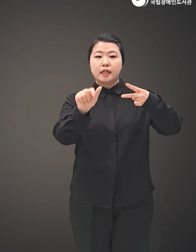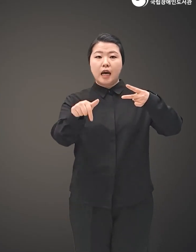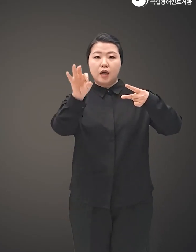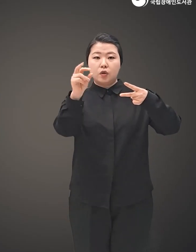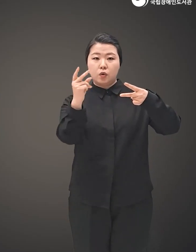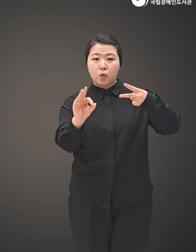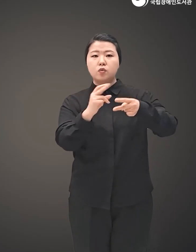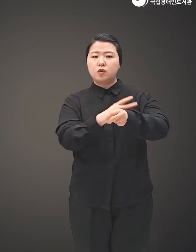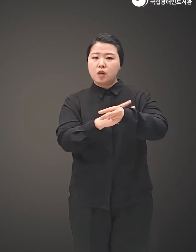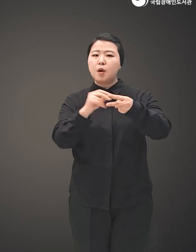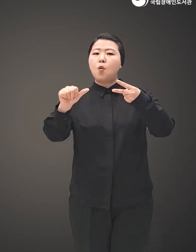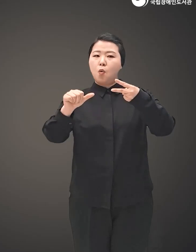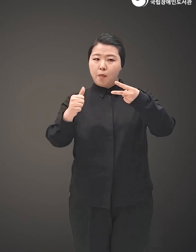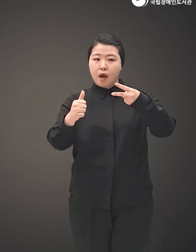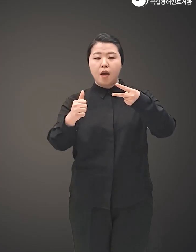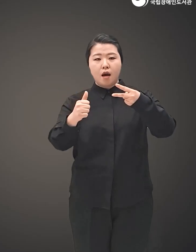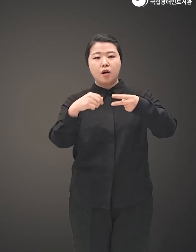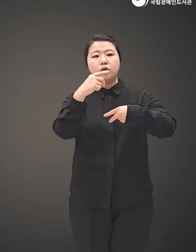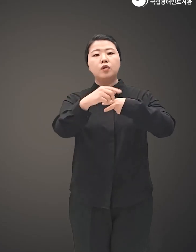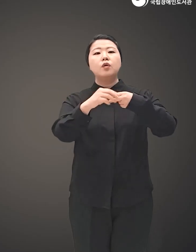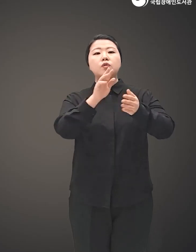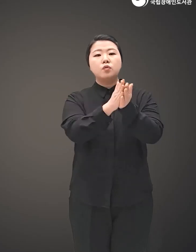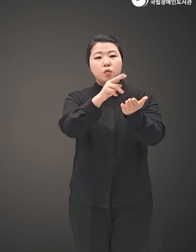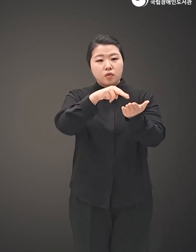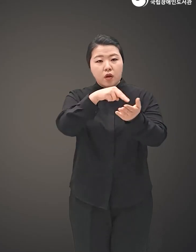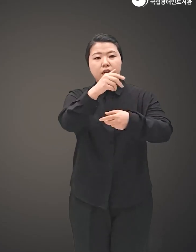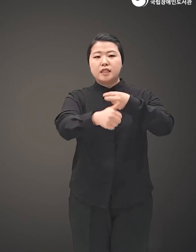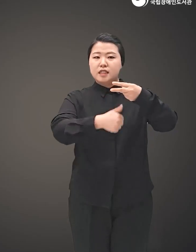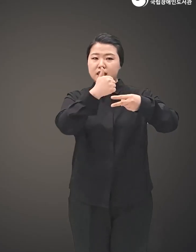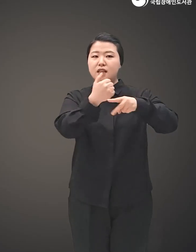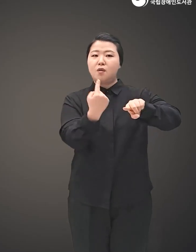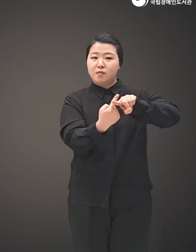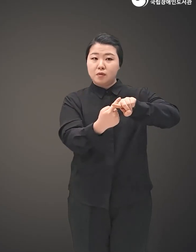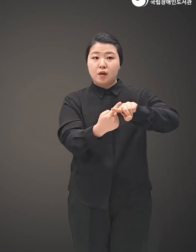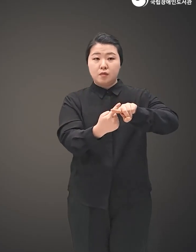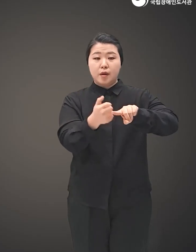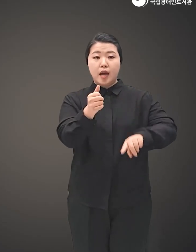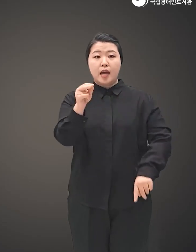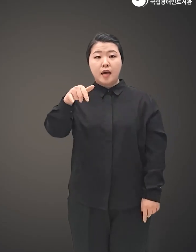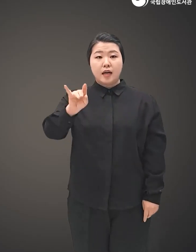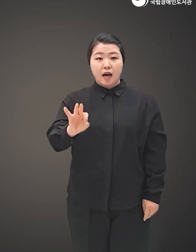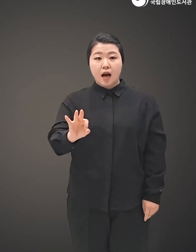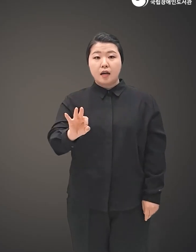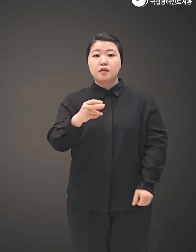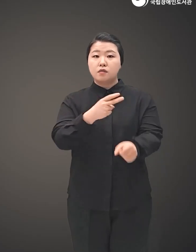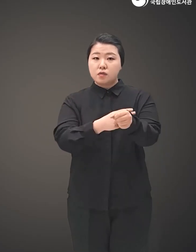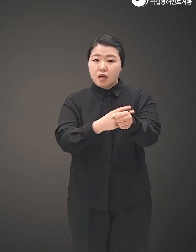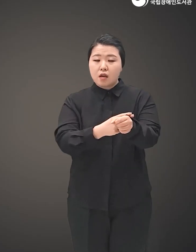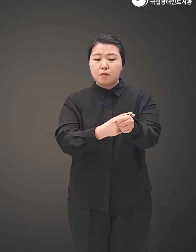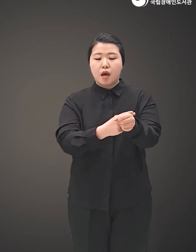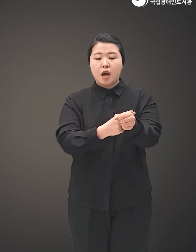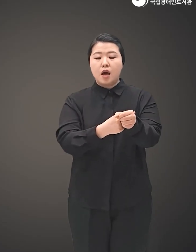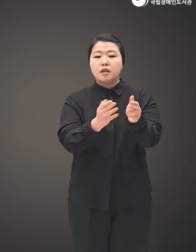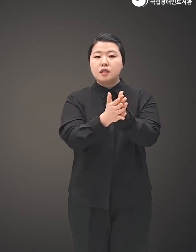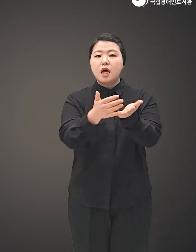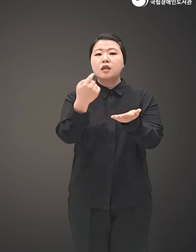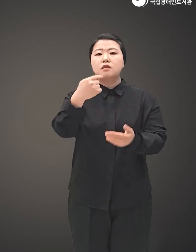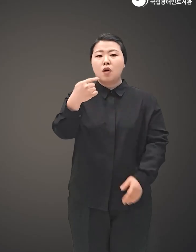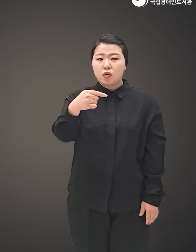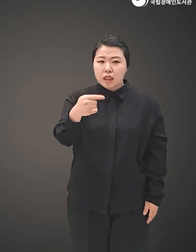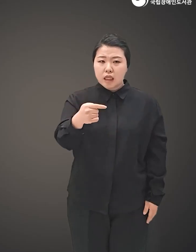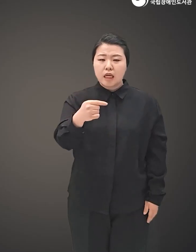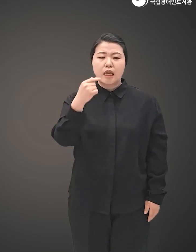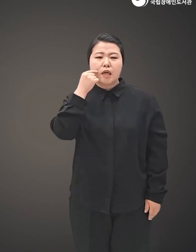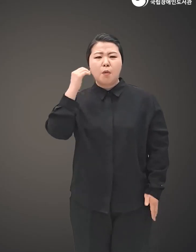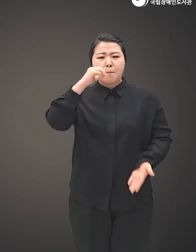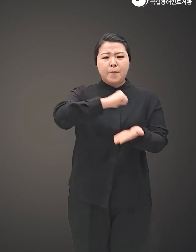선생님 500권이에요. 독서의 신이고 집필의 신들이었어요. 해강 차은기 선생님의 그 1000권의 책들이